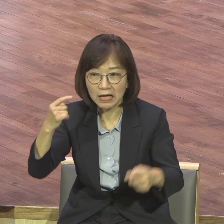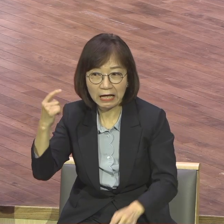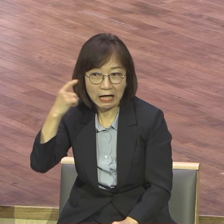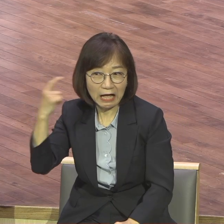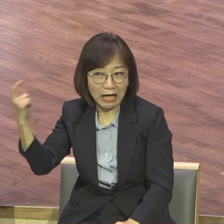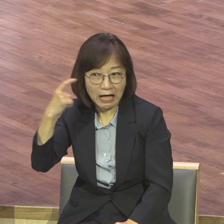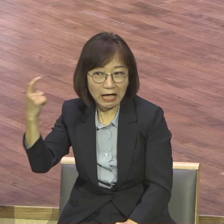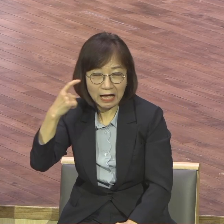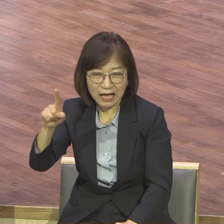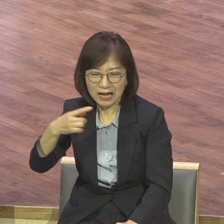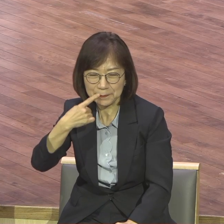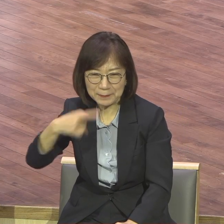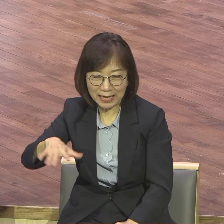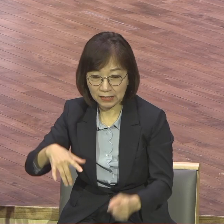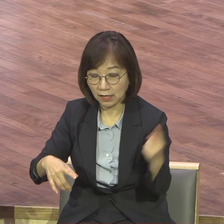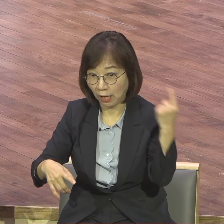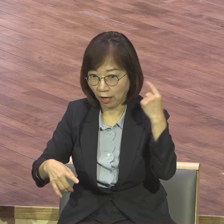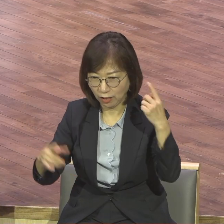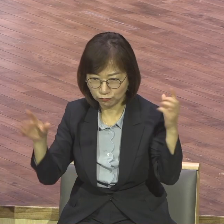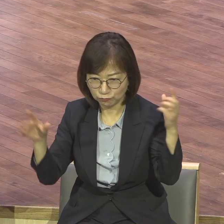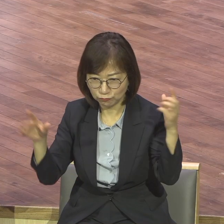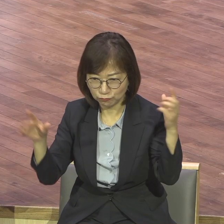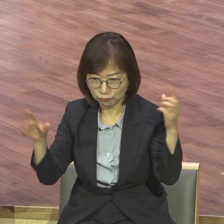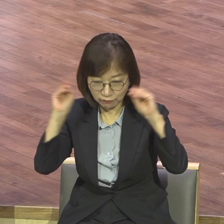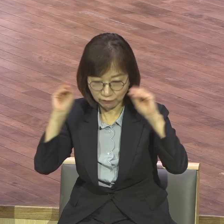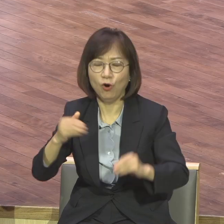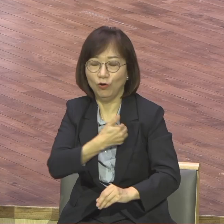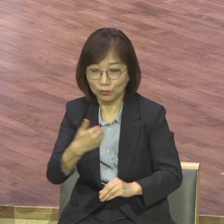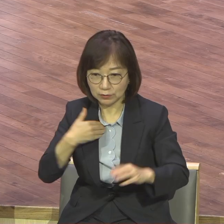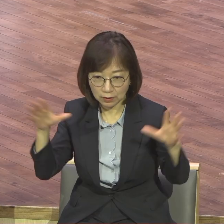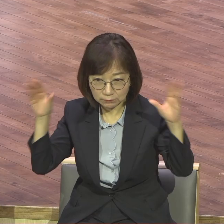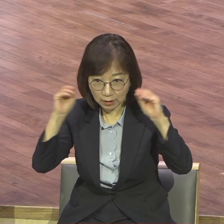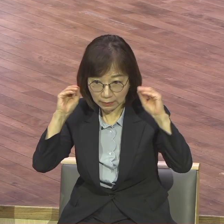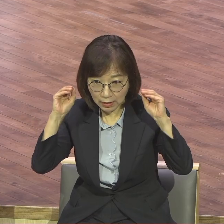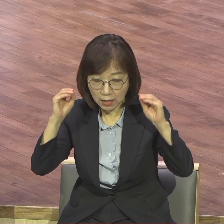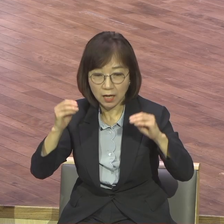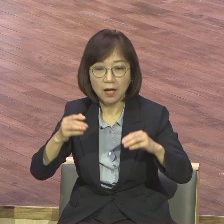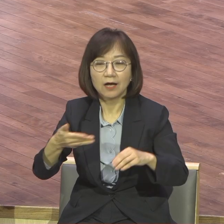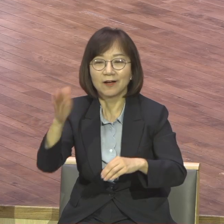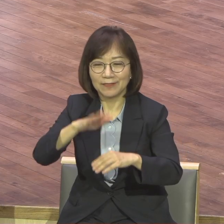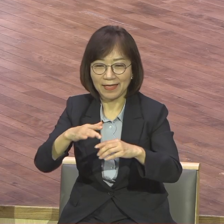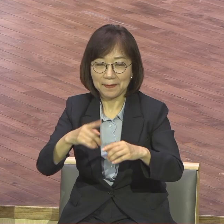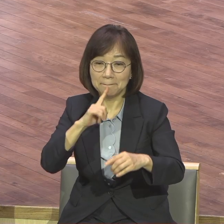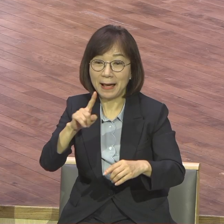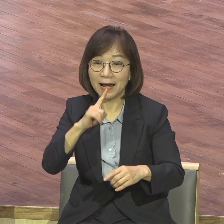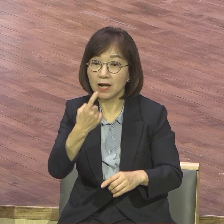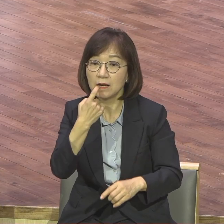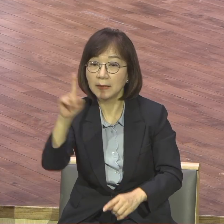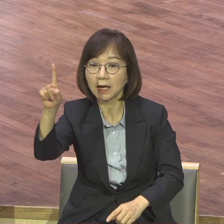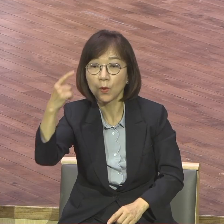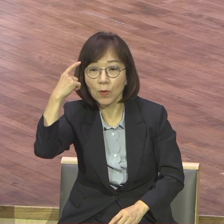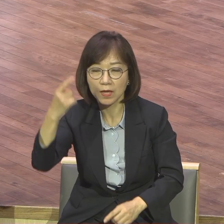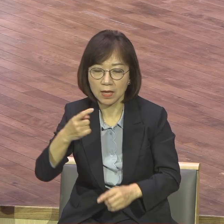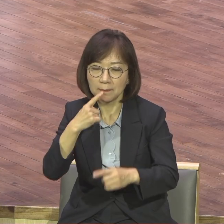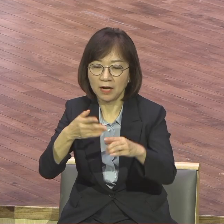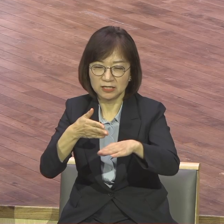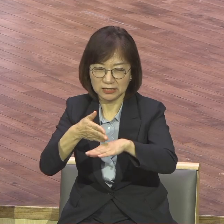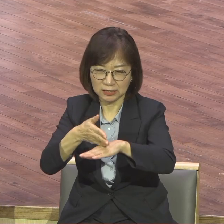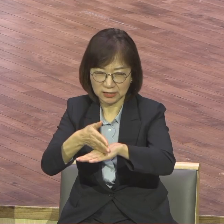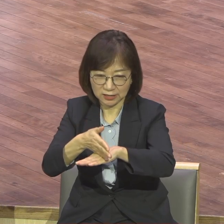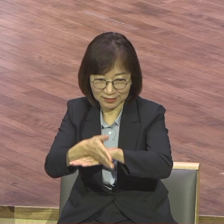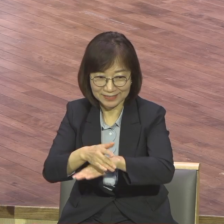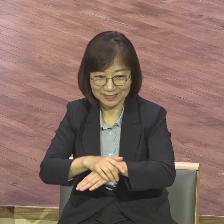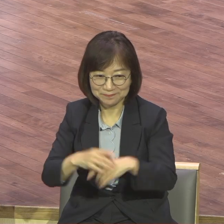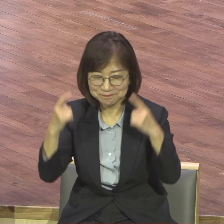거지요. 그런 의미지요. 이 창조 원리예요. 그런데 창세기 3장 사건